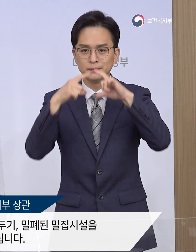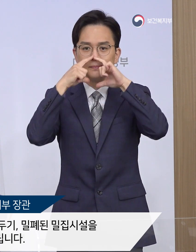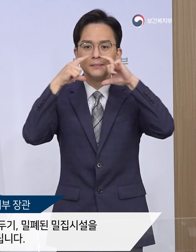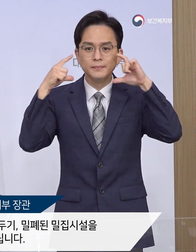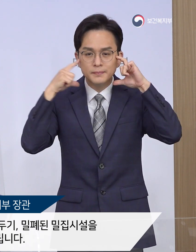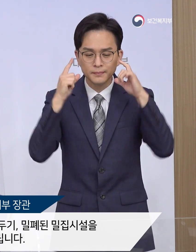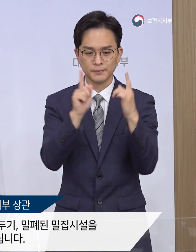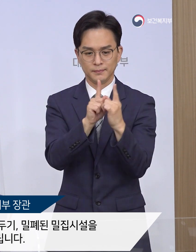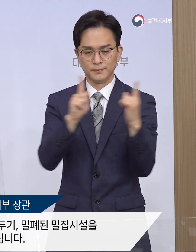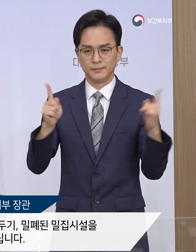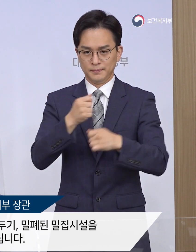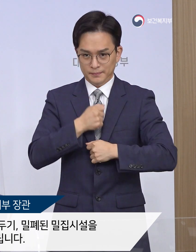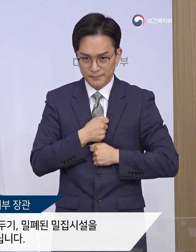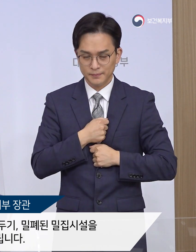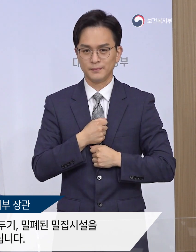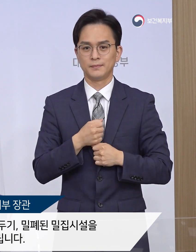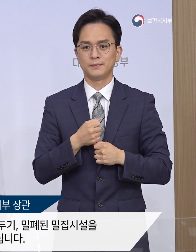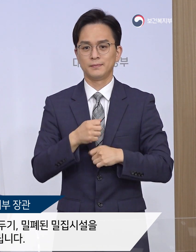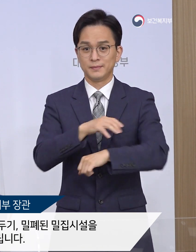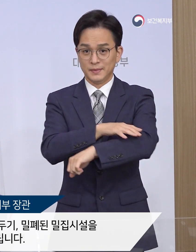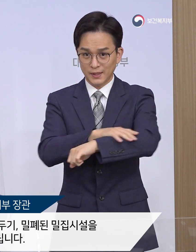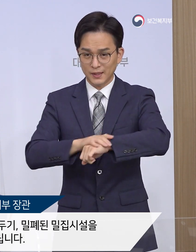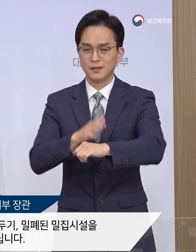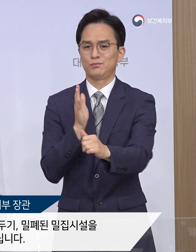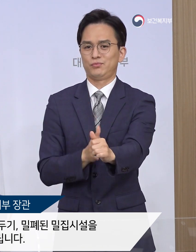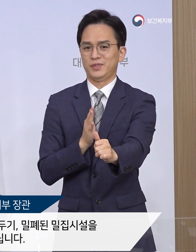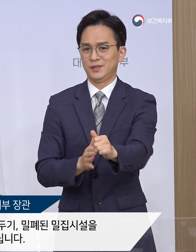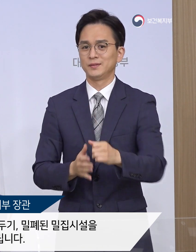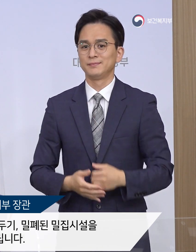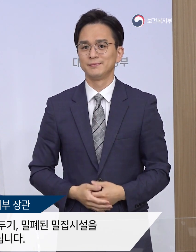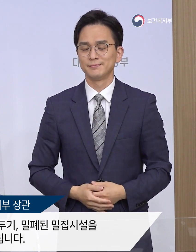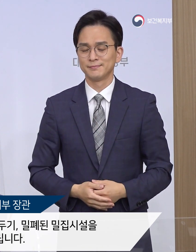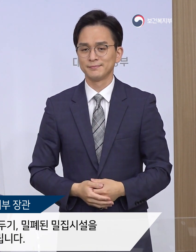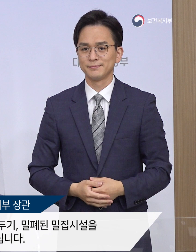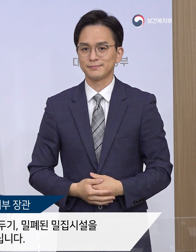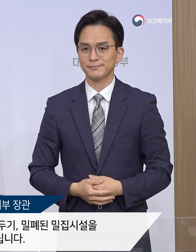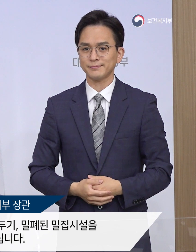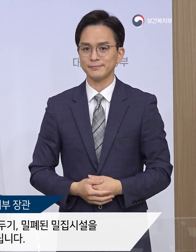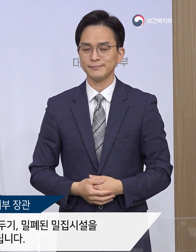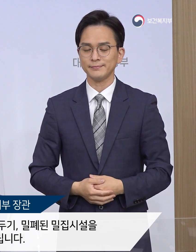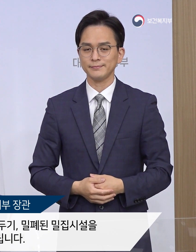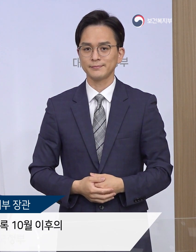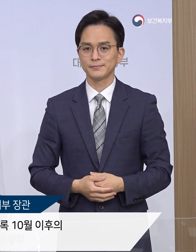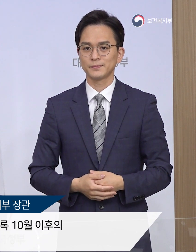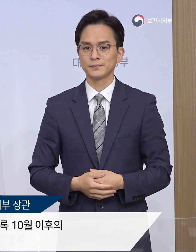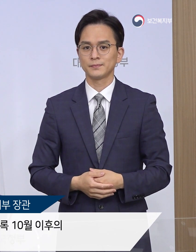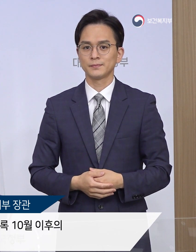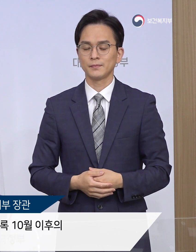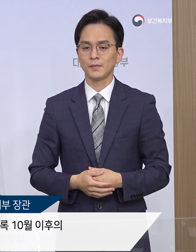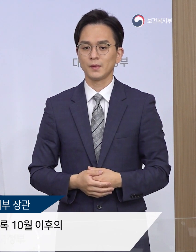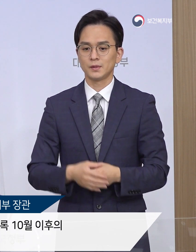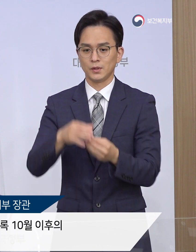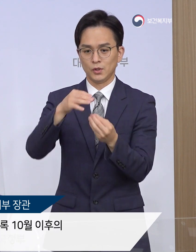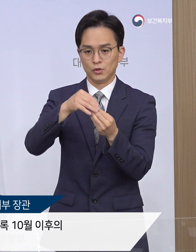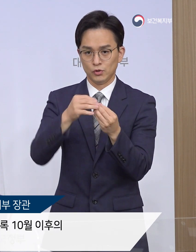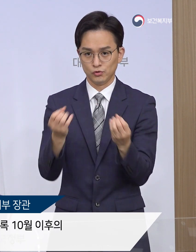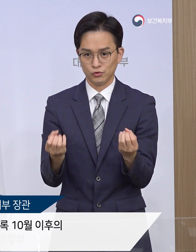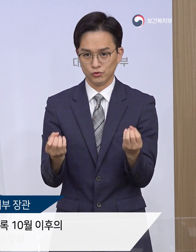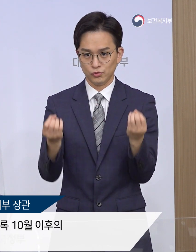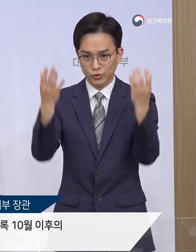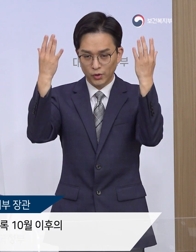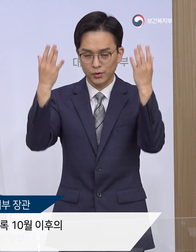밀집시설을 조심하고 방역수칙을 잘 지켜주시기를 당부드립니다. 이번 추석 연휴를 잘